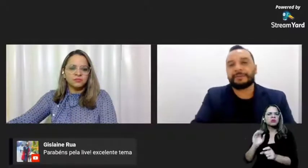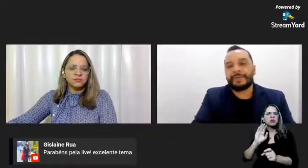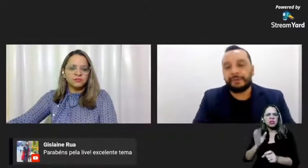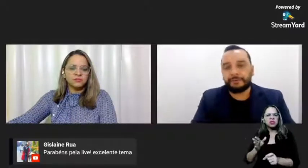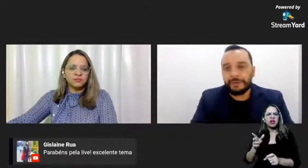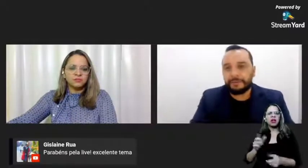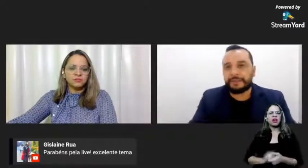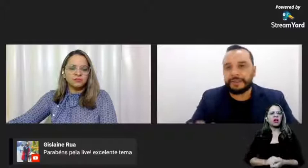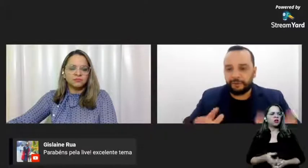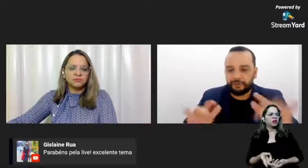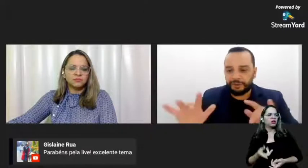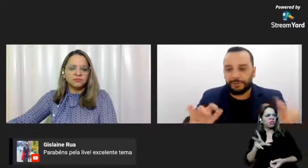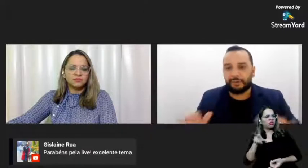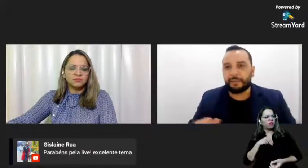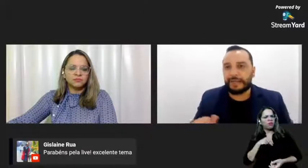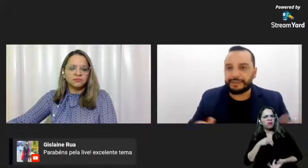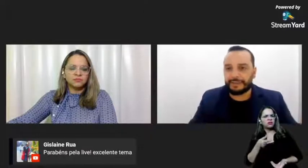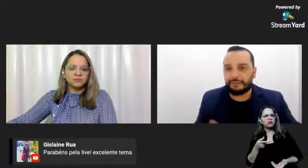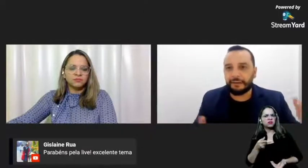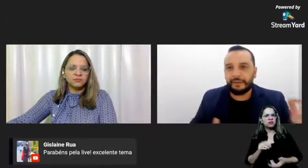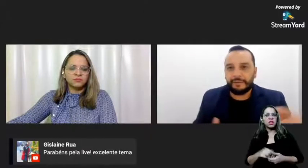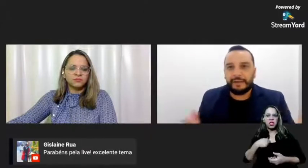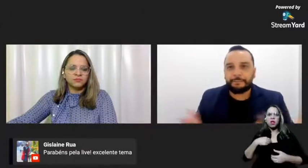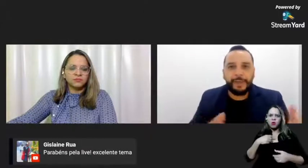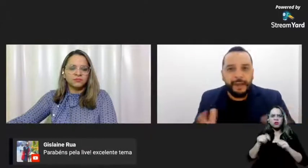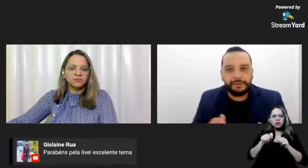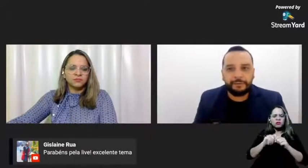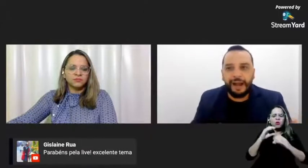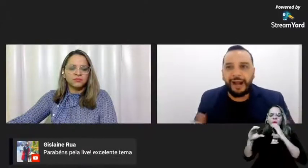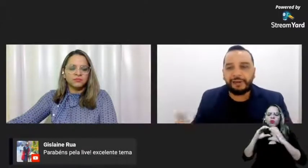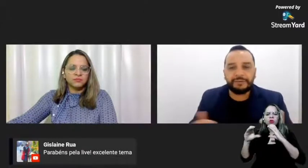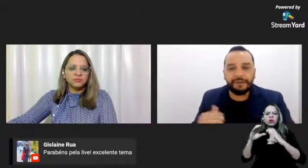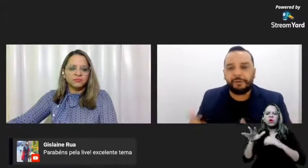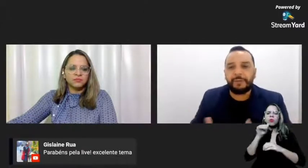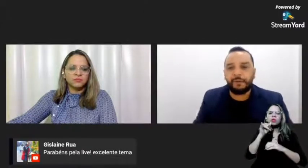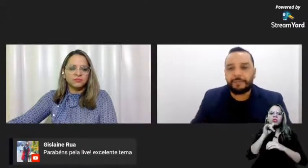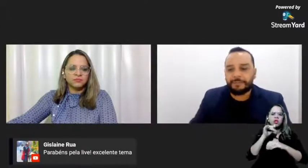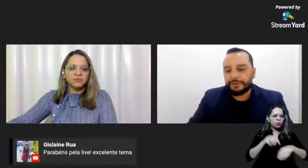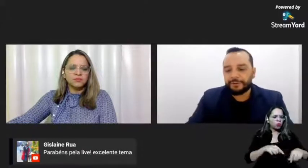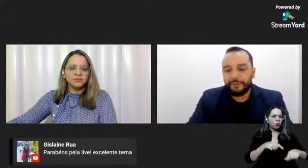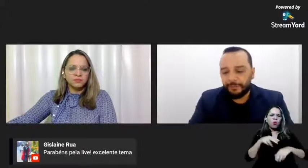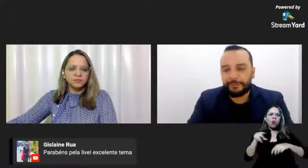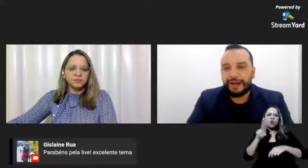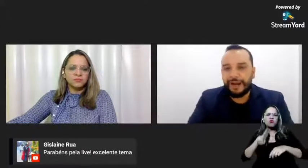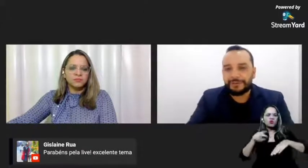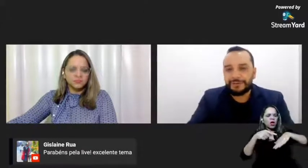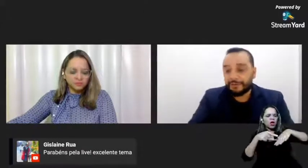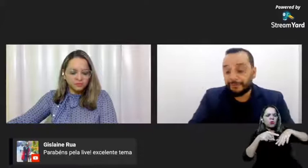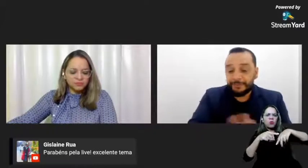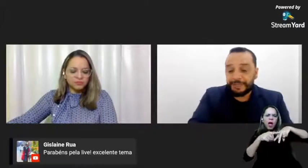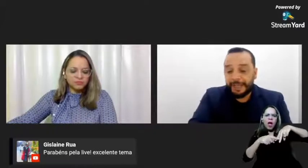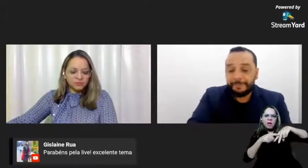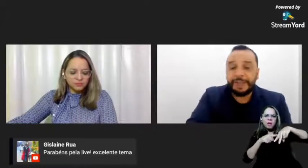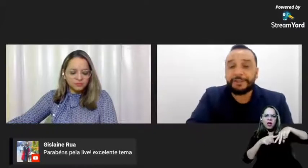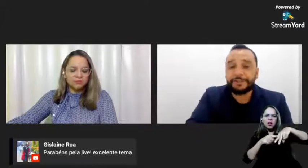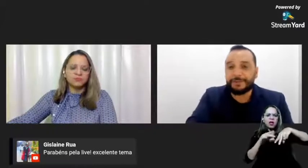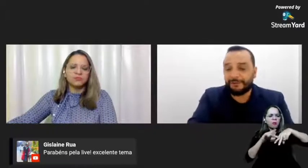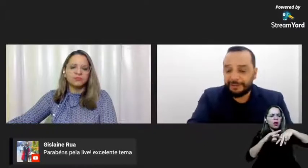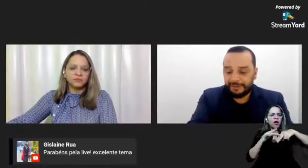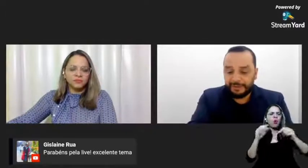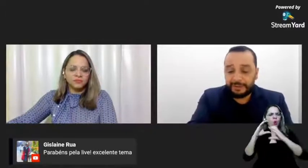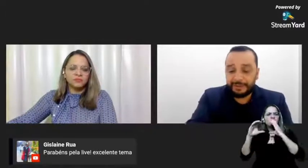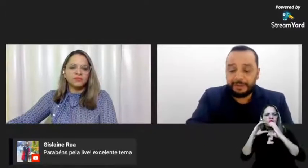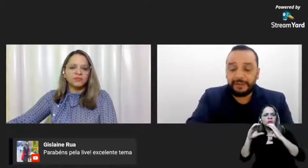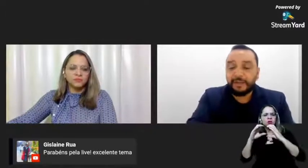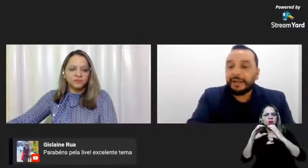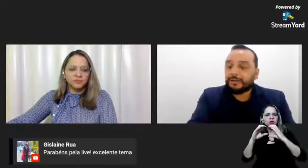nós participamos aí, onde eu estava fazendo algum tipo de comunicação na perna do Carlos, em alguma outra parte do corpo do Carlos, nós já fomos até repreendidos